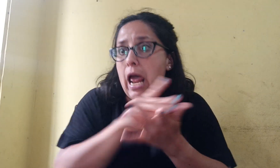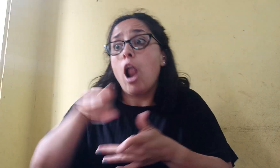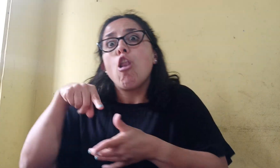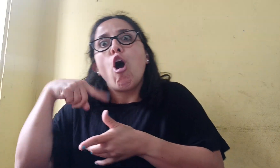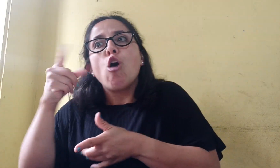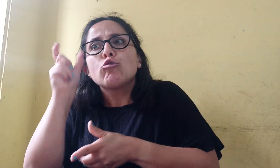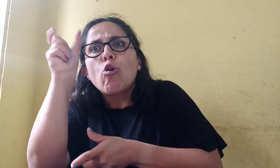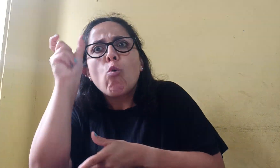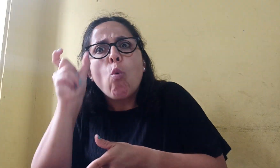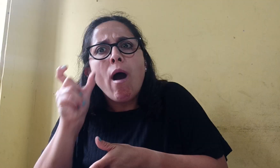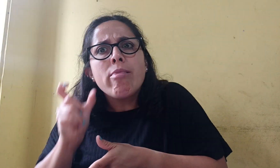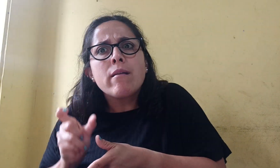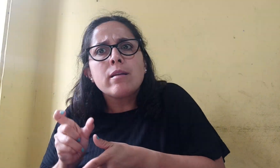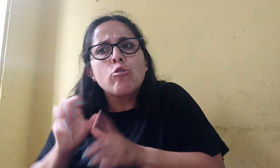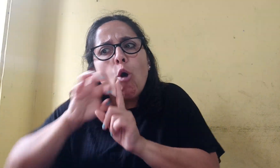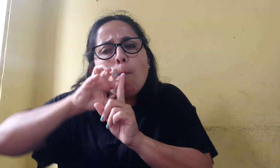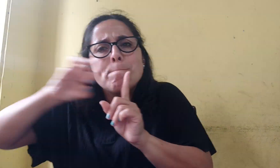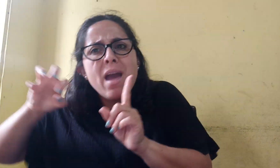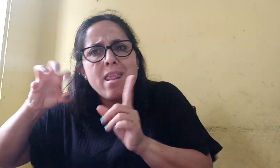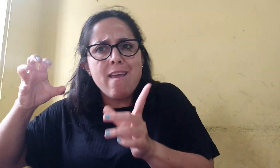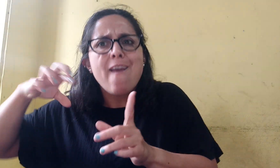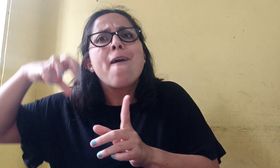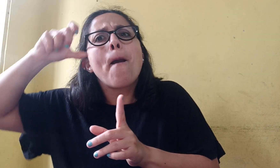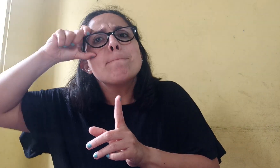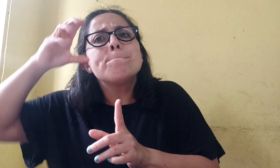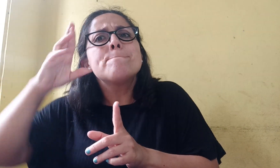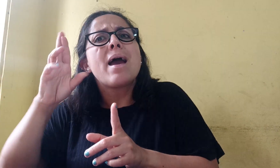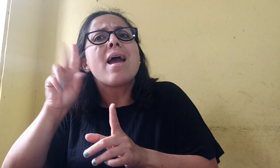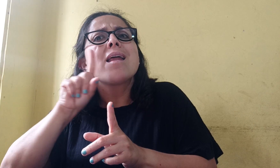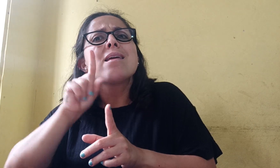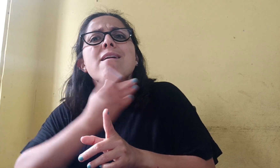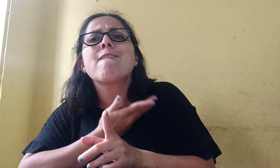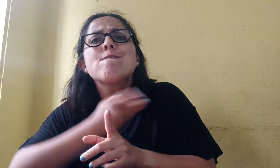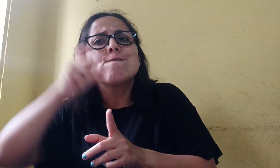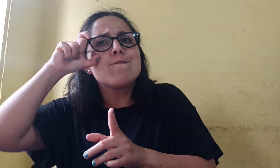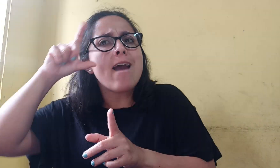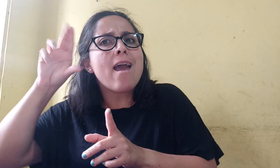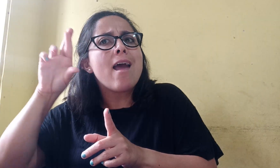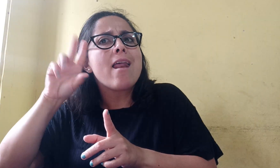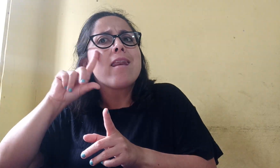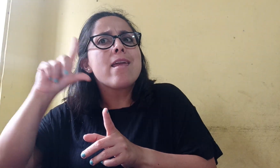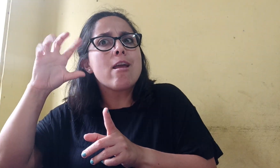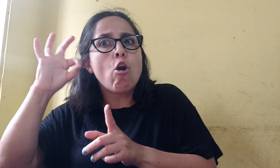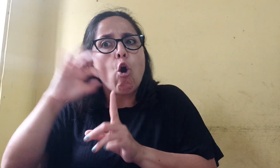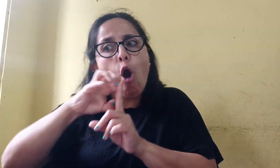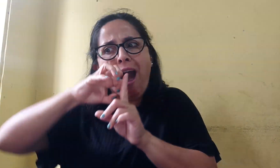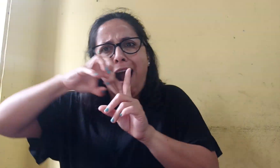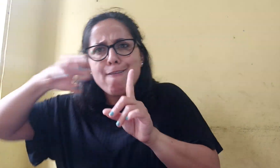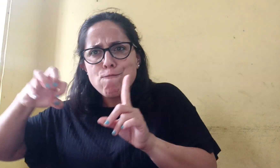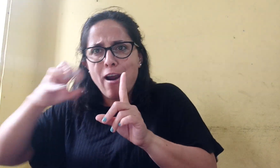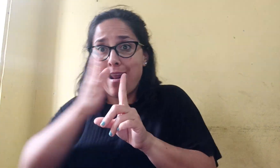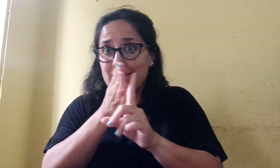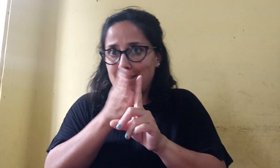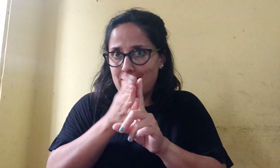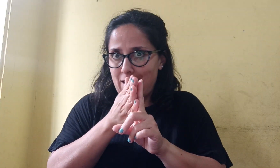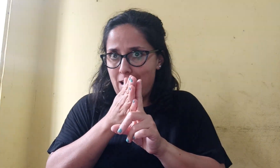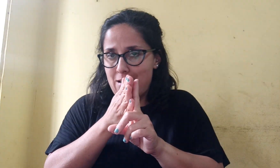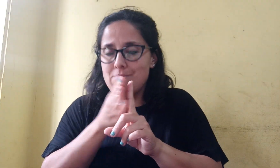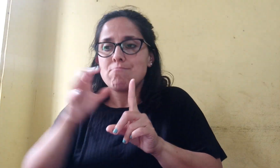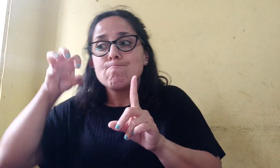periférico, o sea que todos los tejidos nerviosos que están fuera del sistema nervioso central, ¿sí?, que a su vez